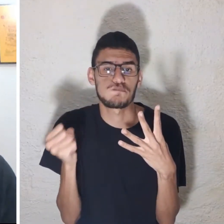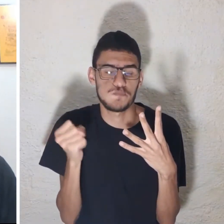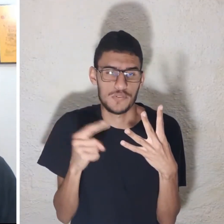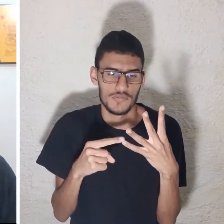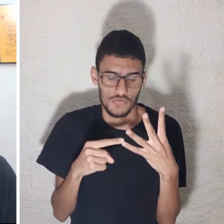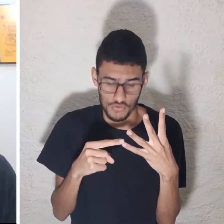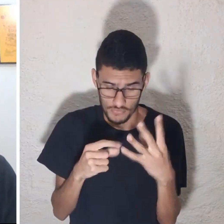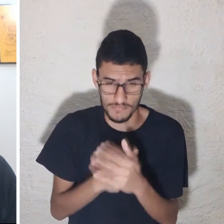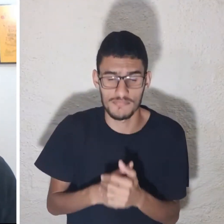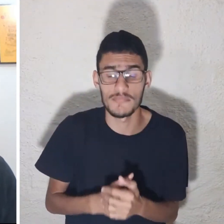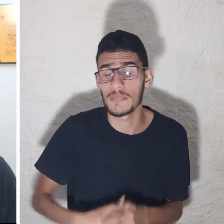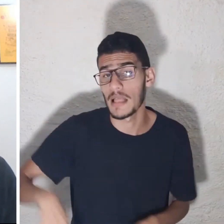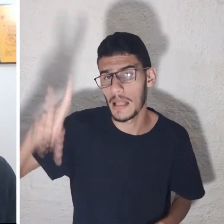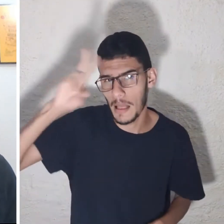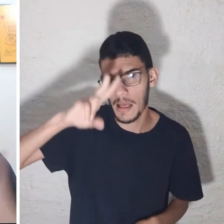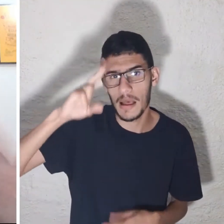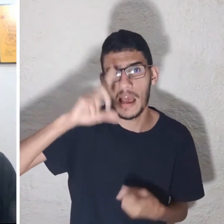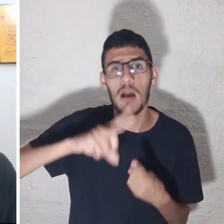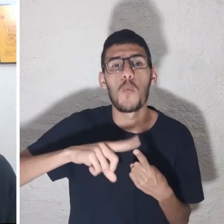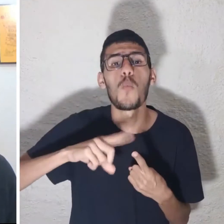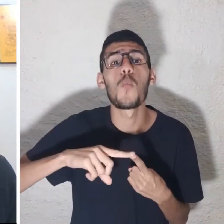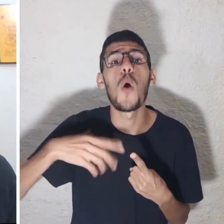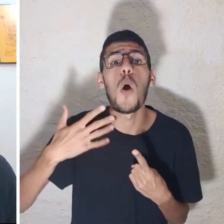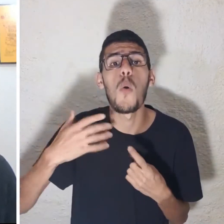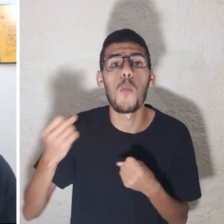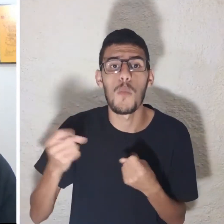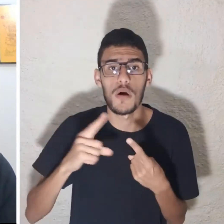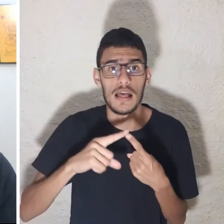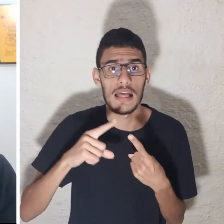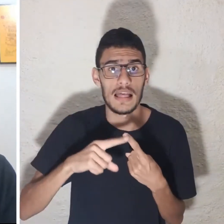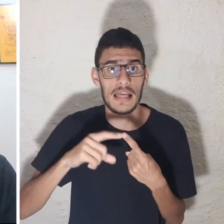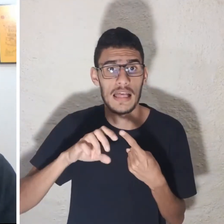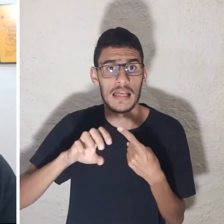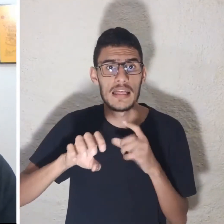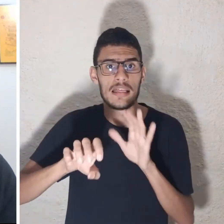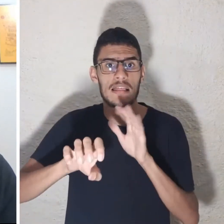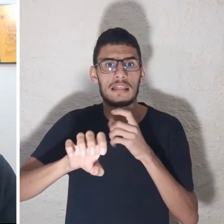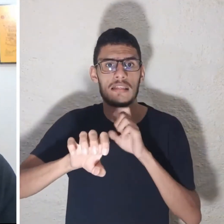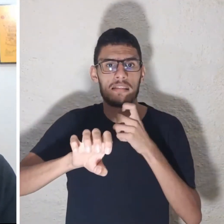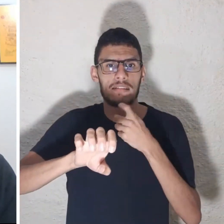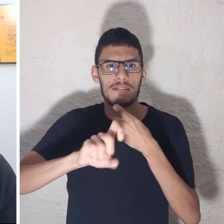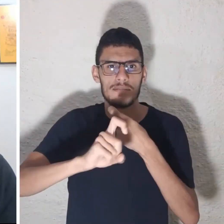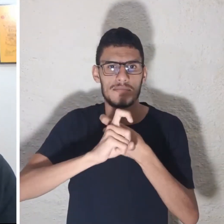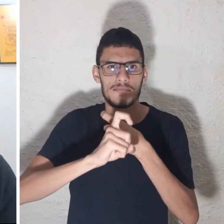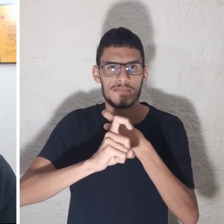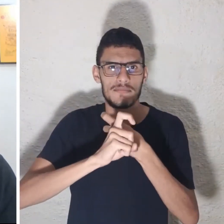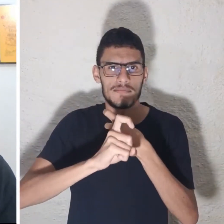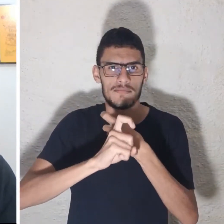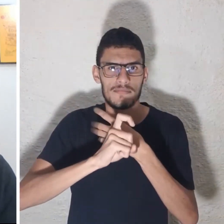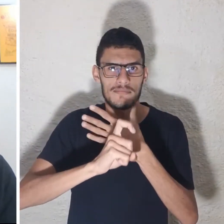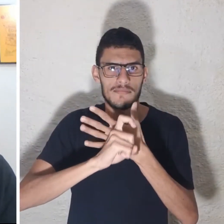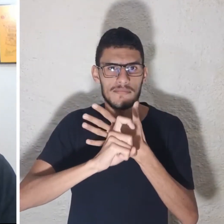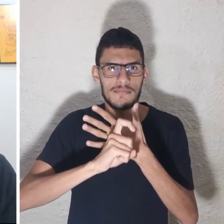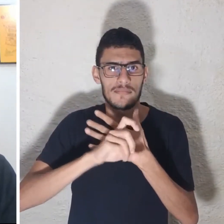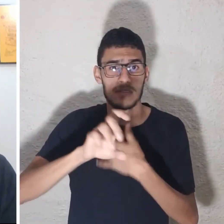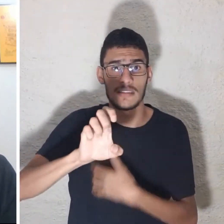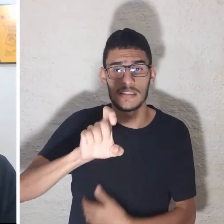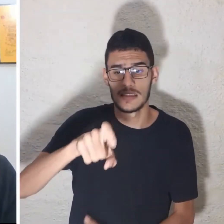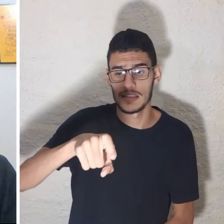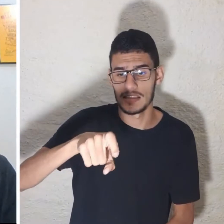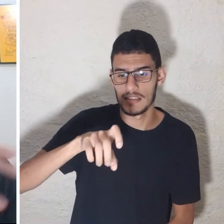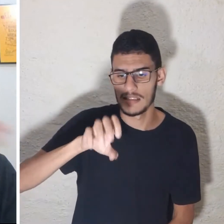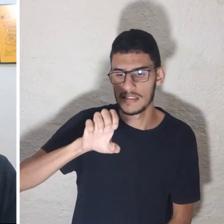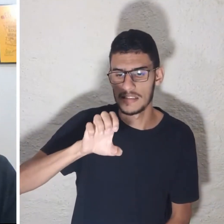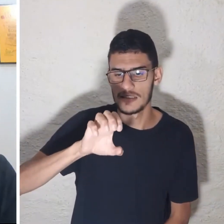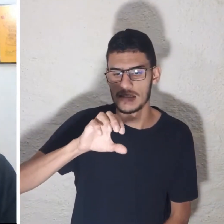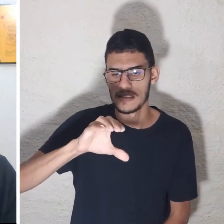quarto poder. Né? Lembrando que poderes eram esses: o poder executivo, que era o poder de administrar o país, que no